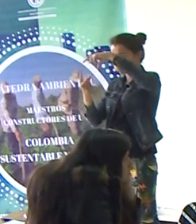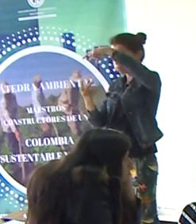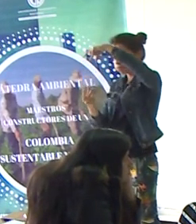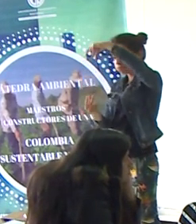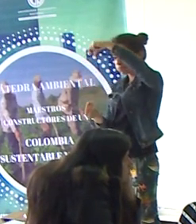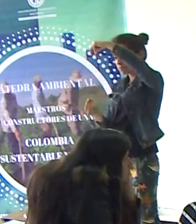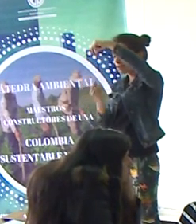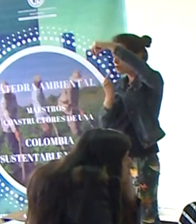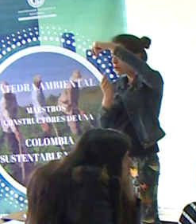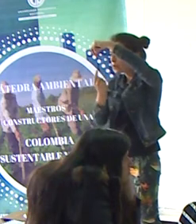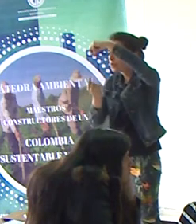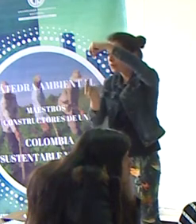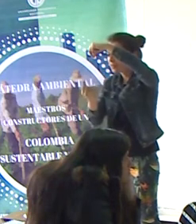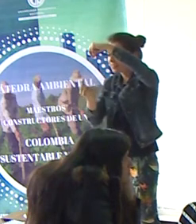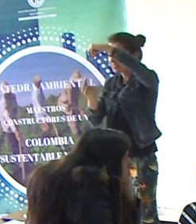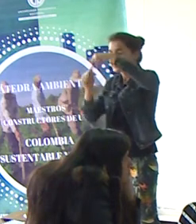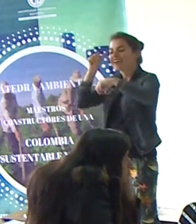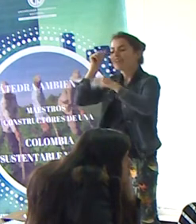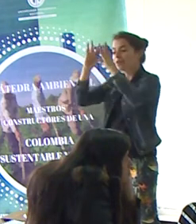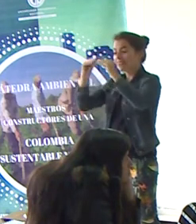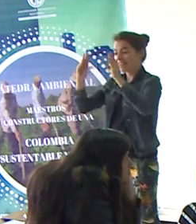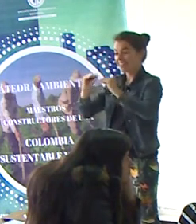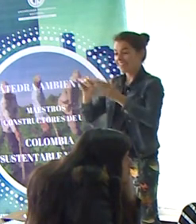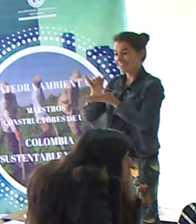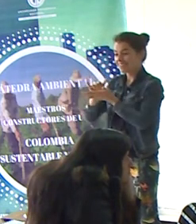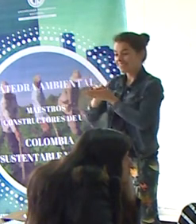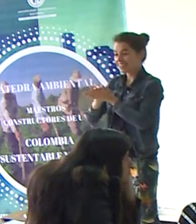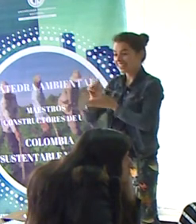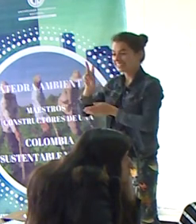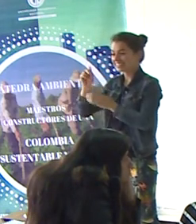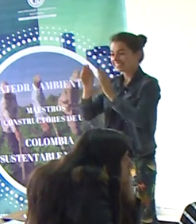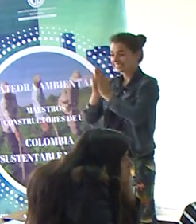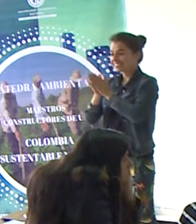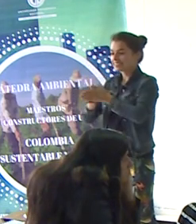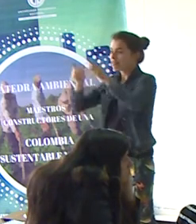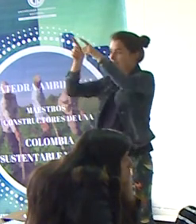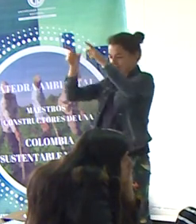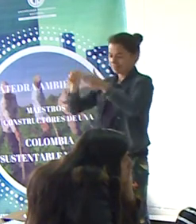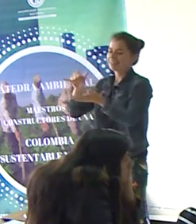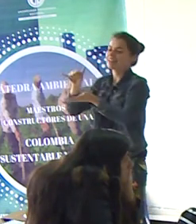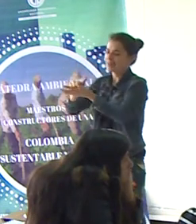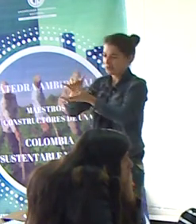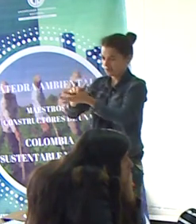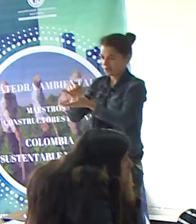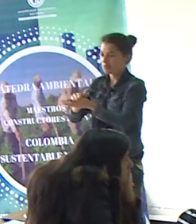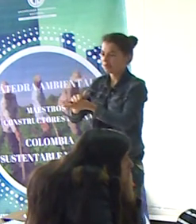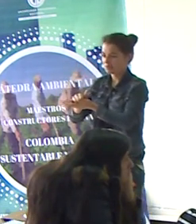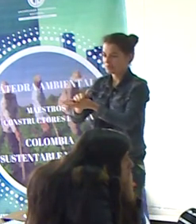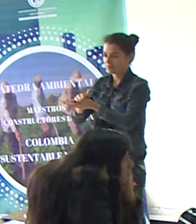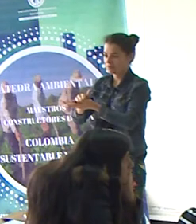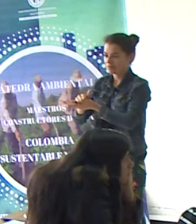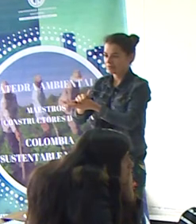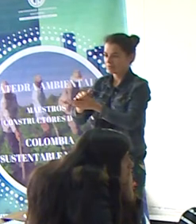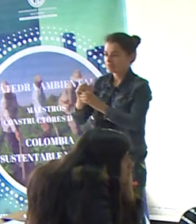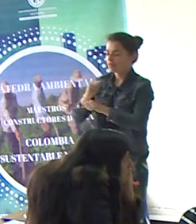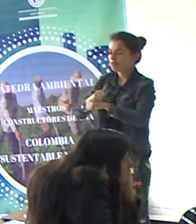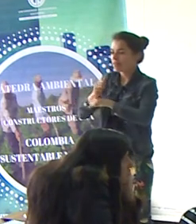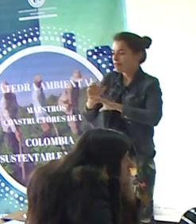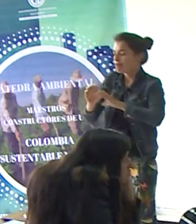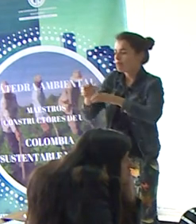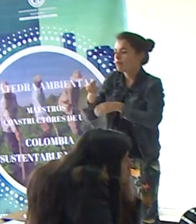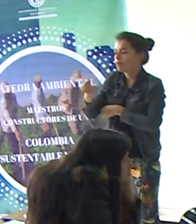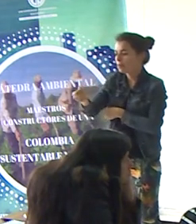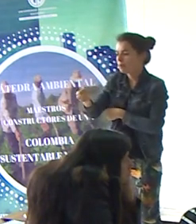entrega en términos de sustentabilidad ambiental listo eso sería lo que usted debería poner aquí entonces imagina que yo